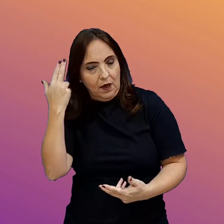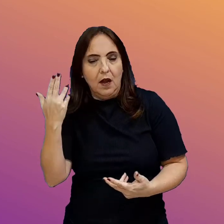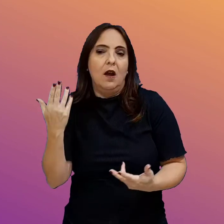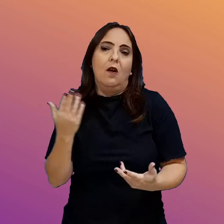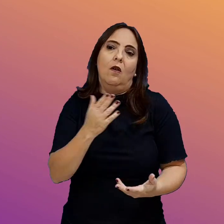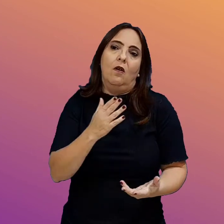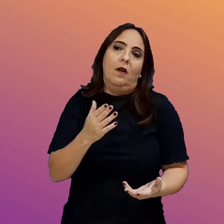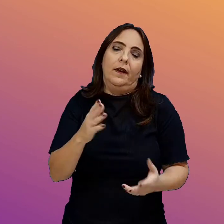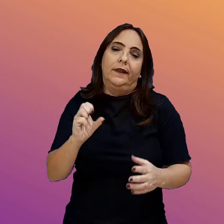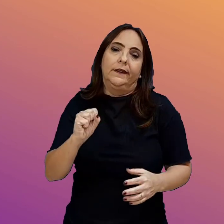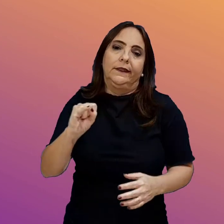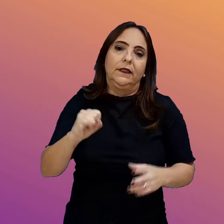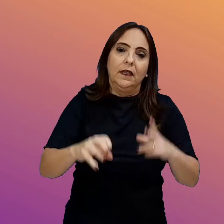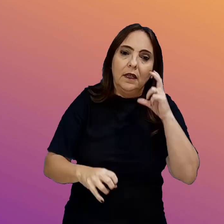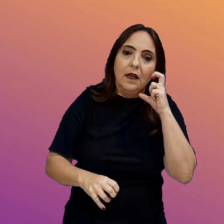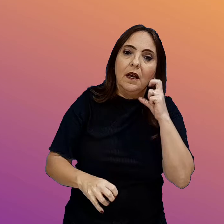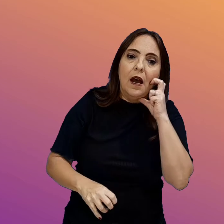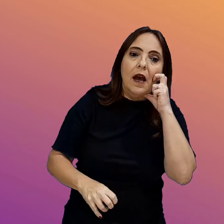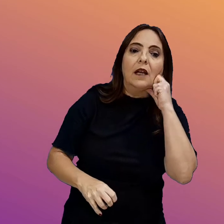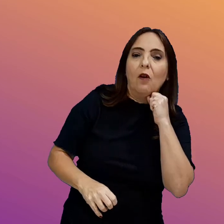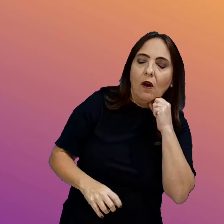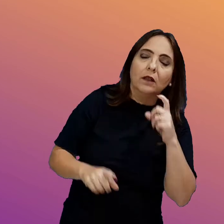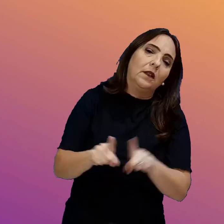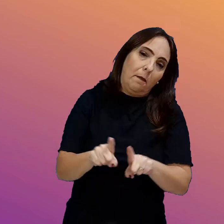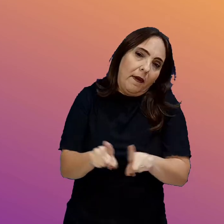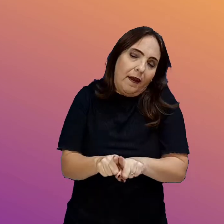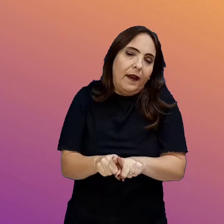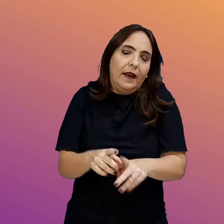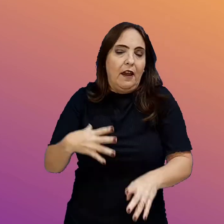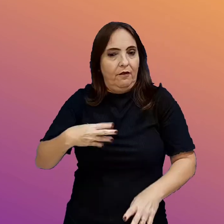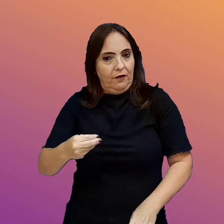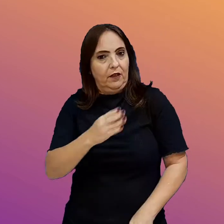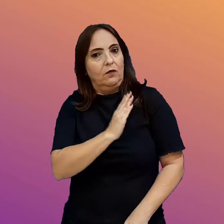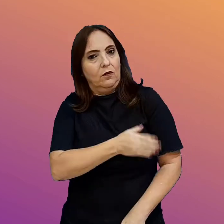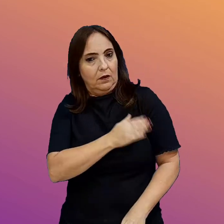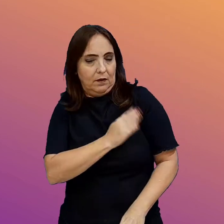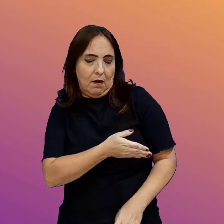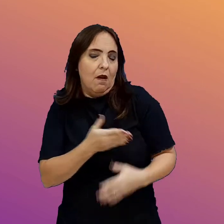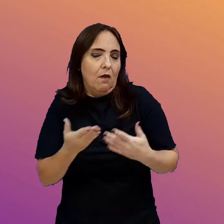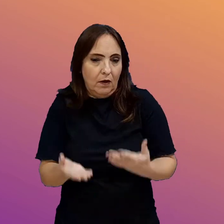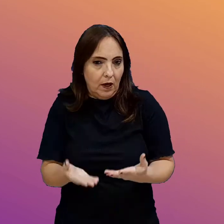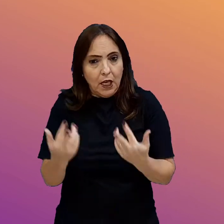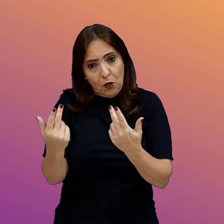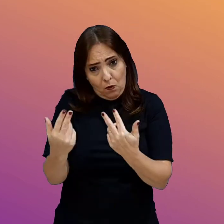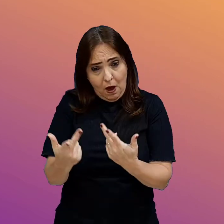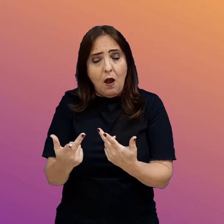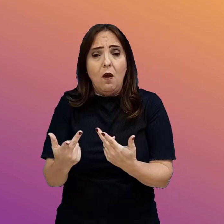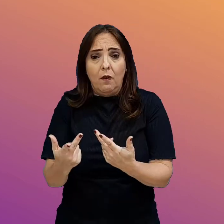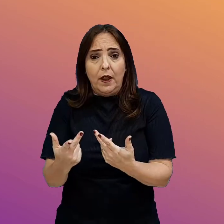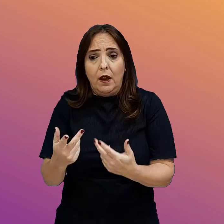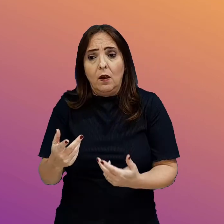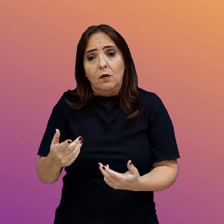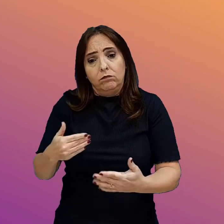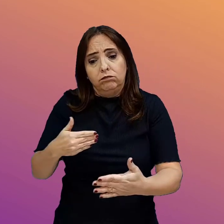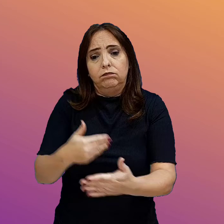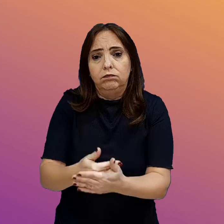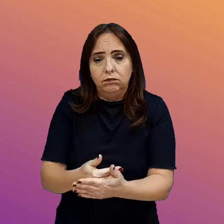do coração, a gestação da expectativa, da chegada de uma criança à família, ela